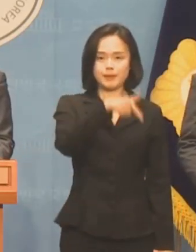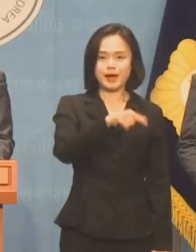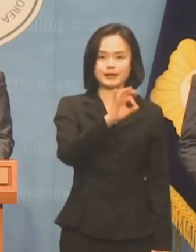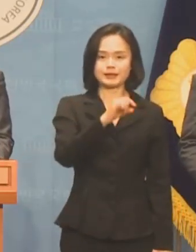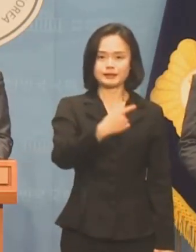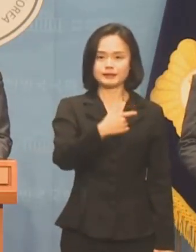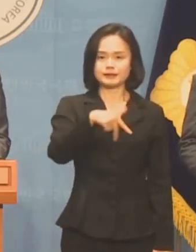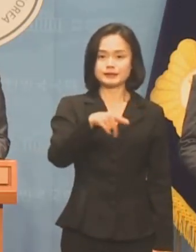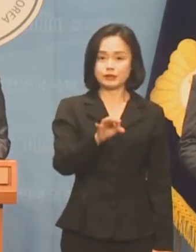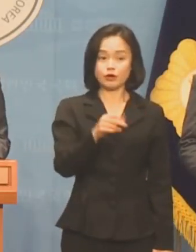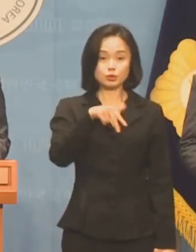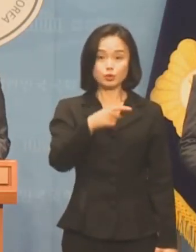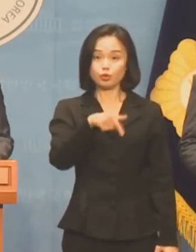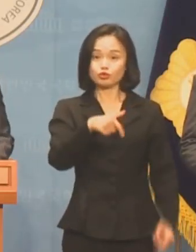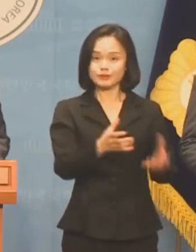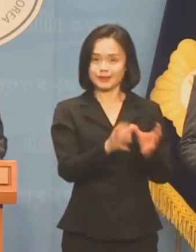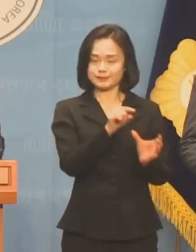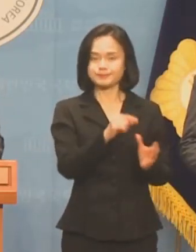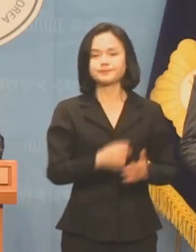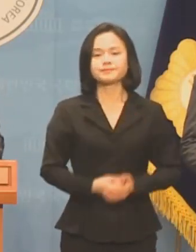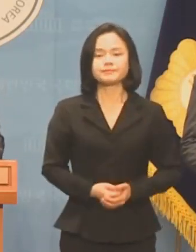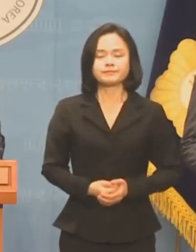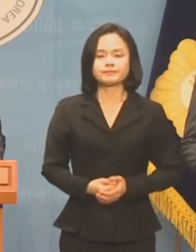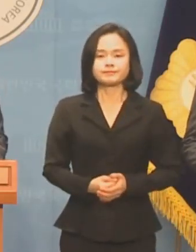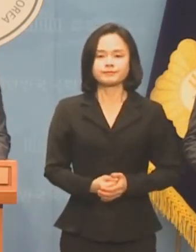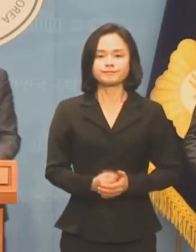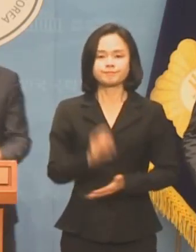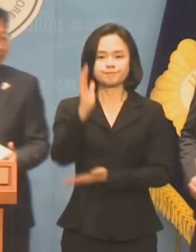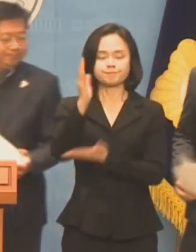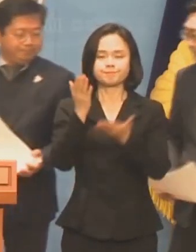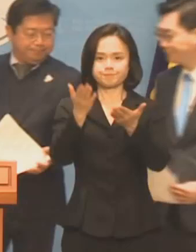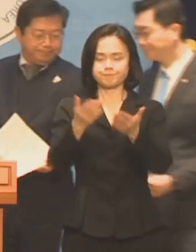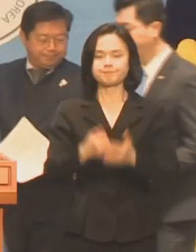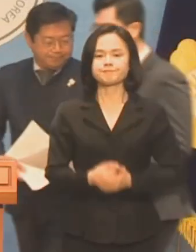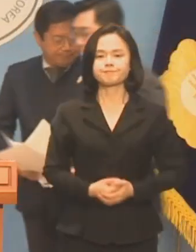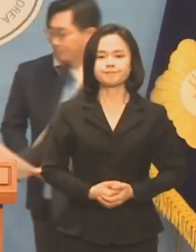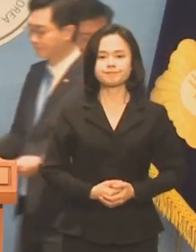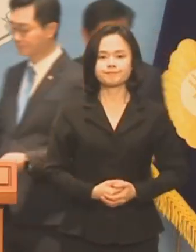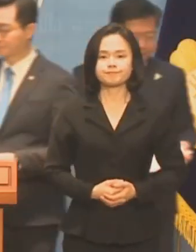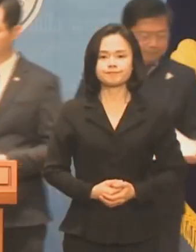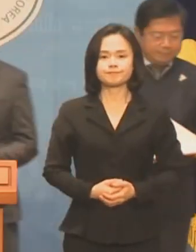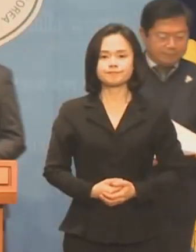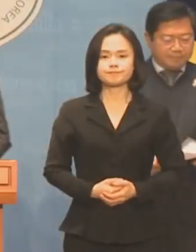의원님이십니다. 그럼 준비된 기자회견 낭독하도록 하겠습니다.